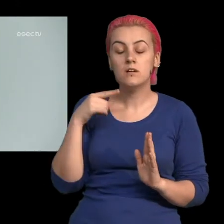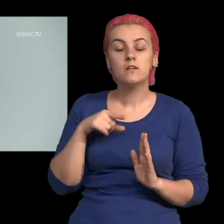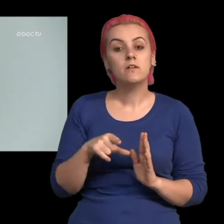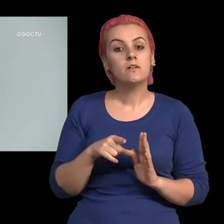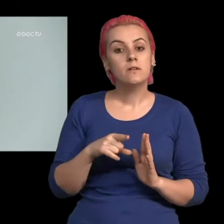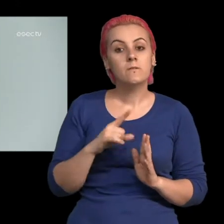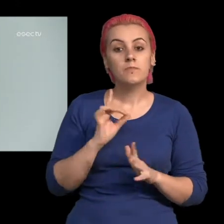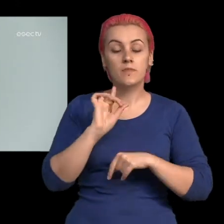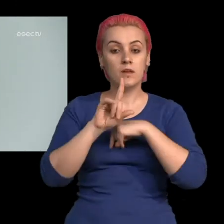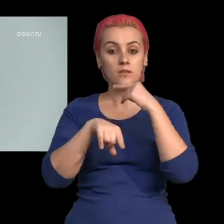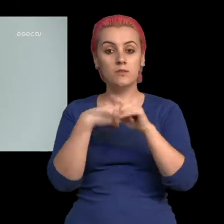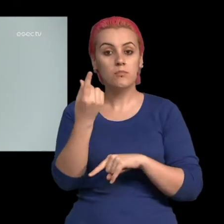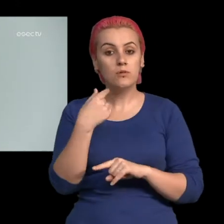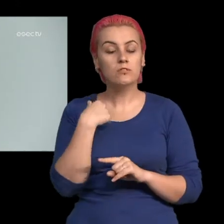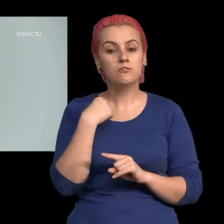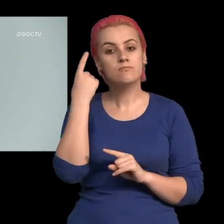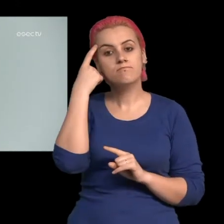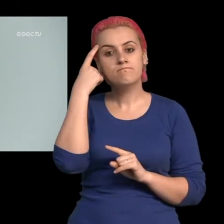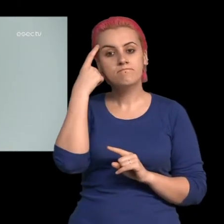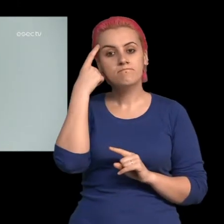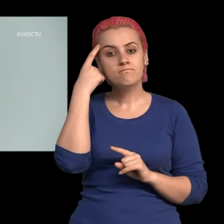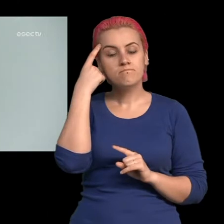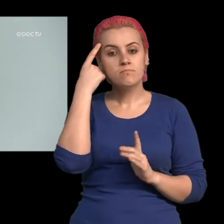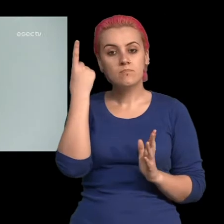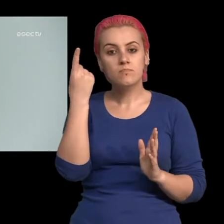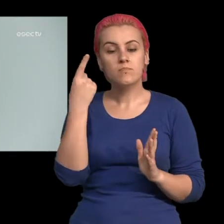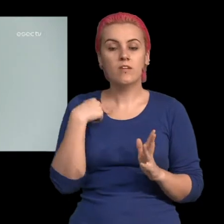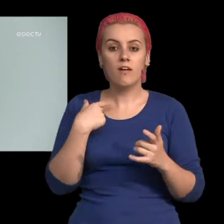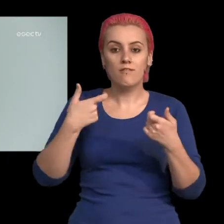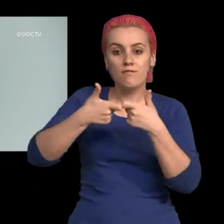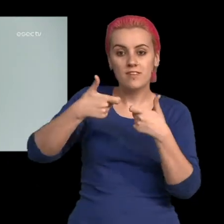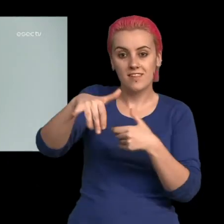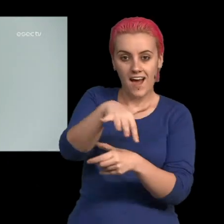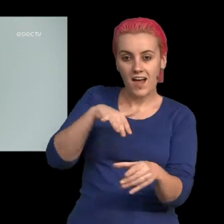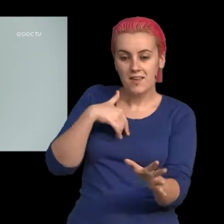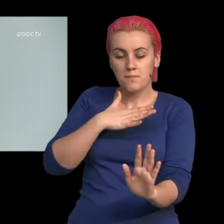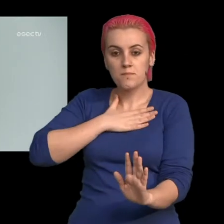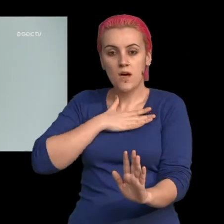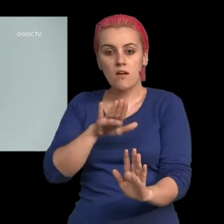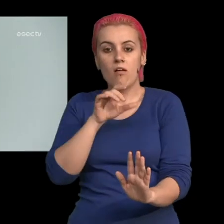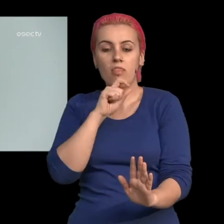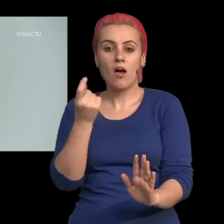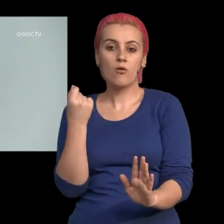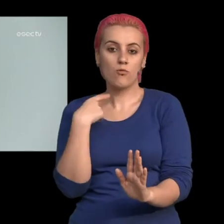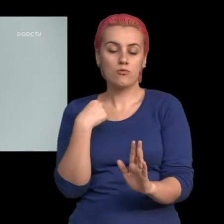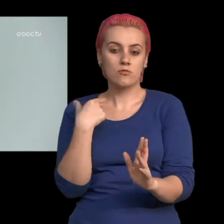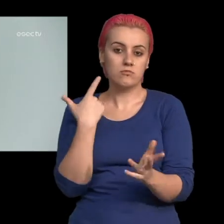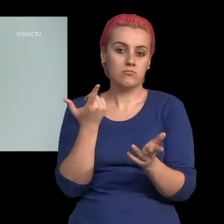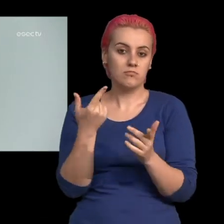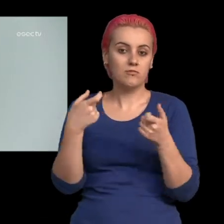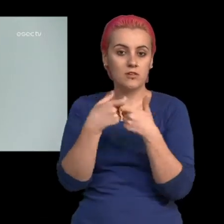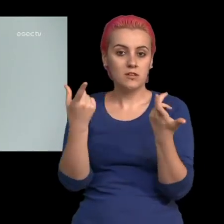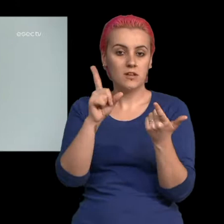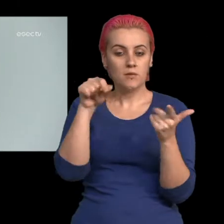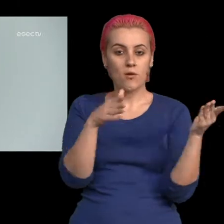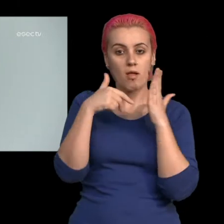E depois pensei que, já que gostava muito de física, que poderia tirar o curso de física e ser